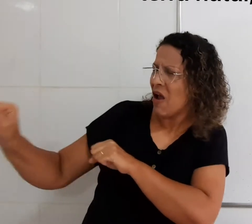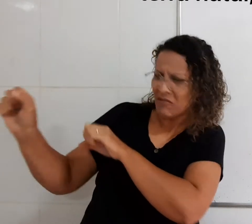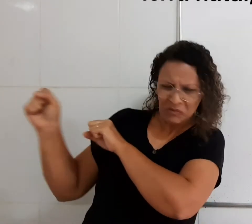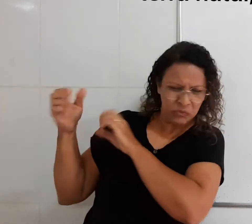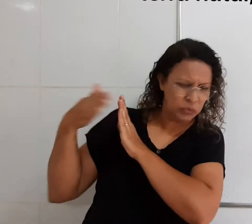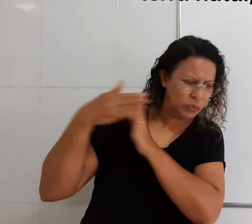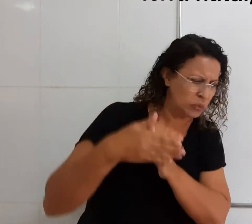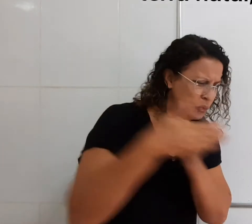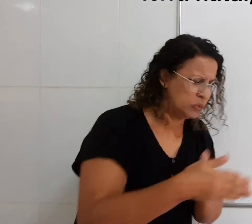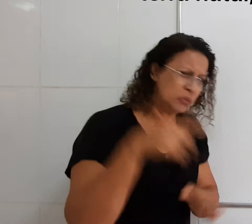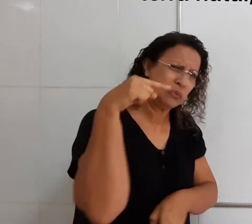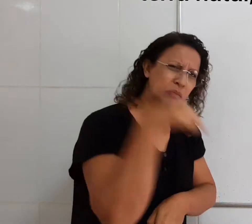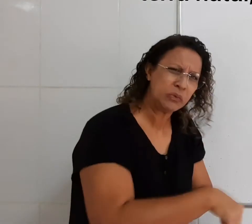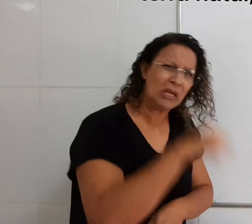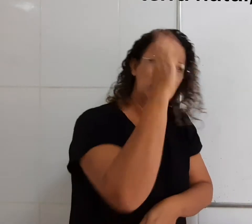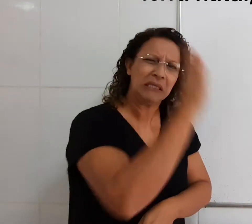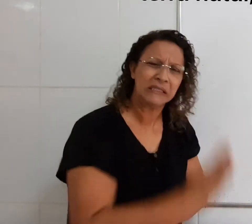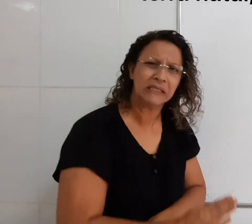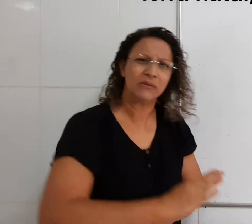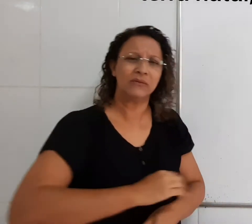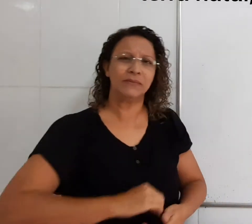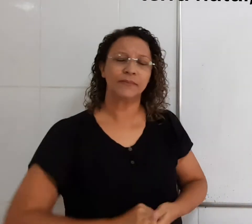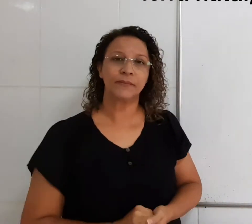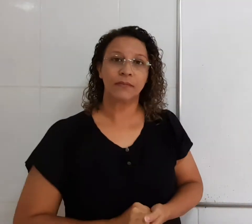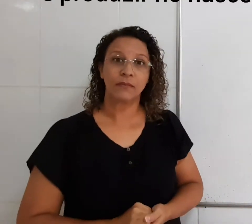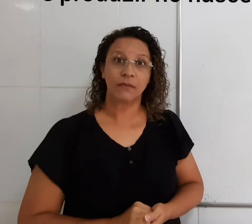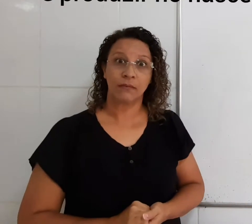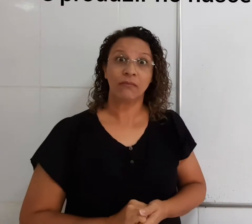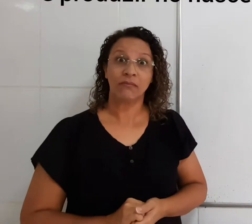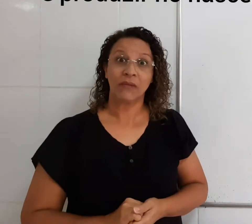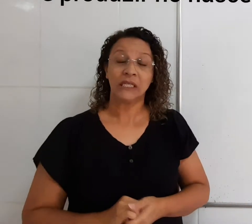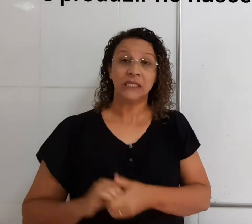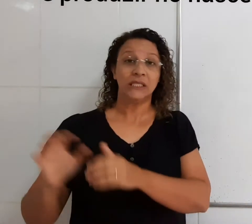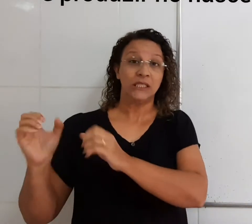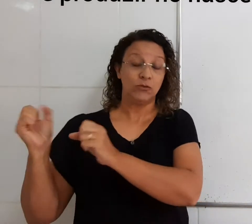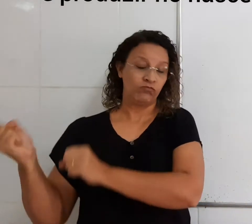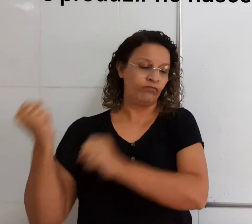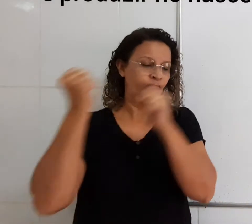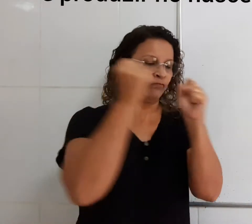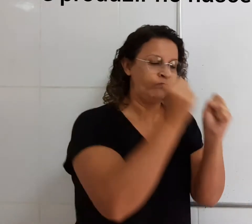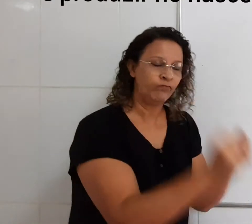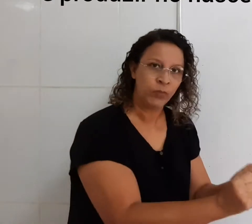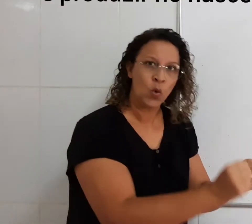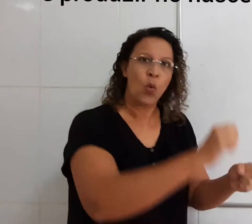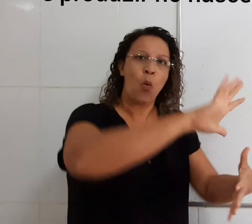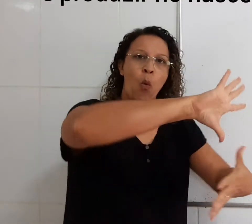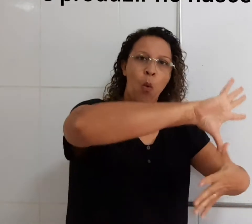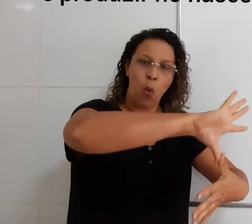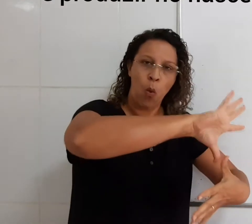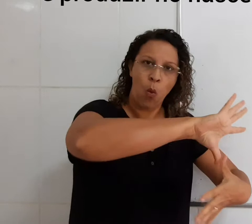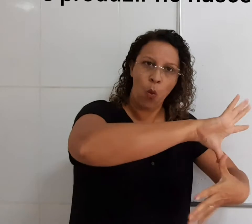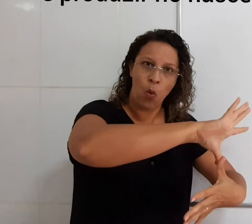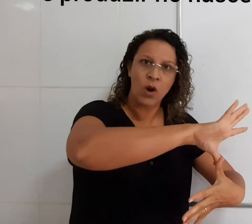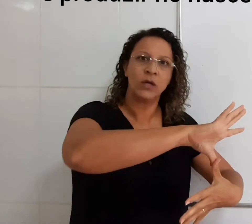natal, a África, e trazidos para outro continente para servir